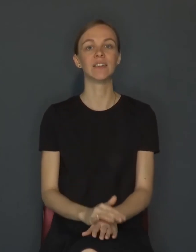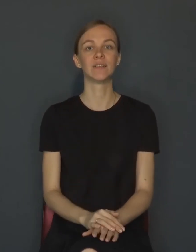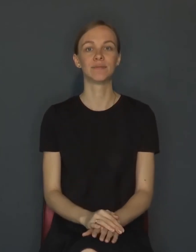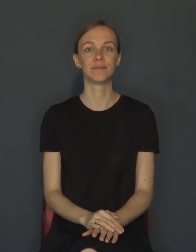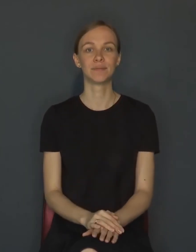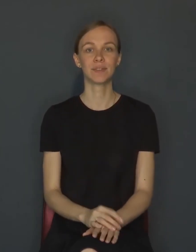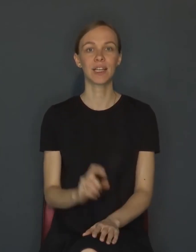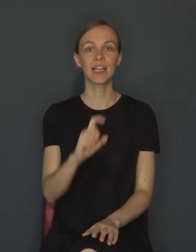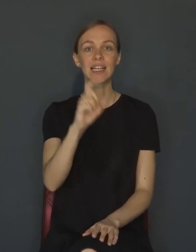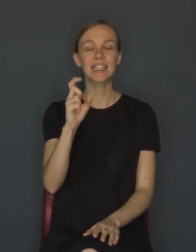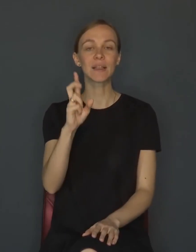Збарезьких,